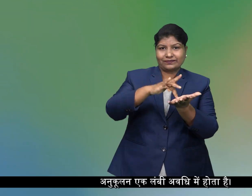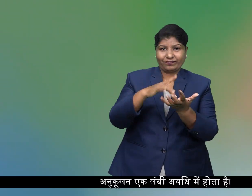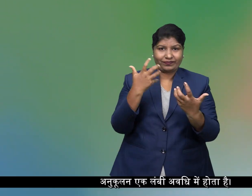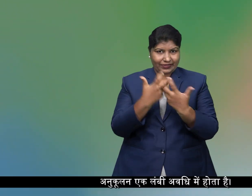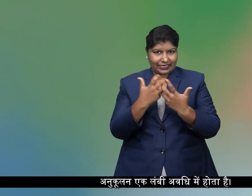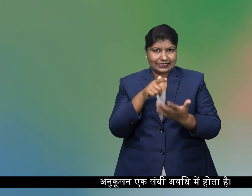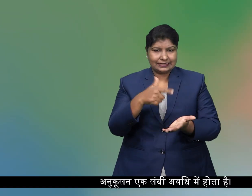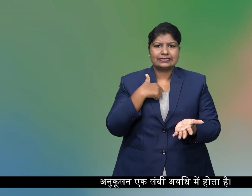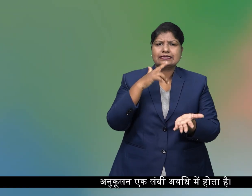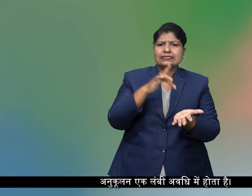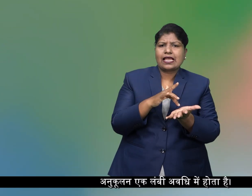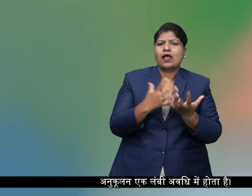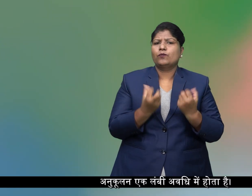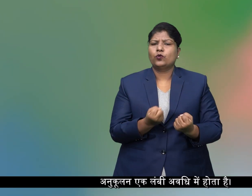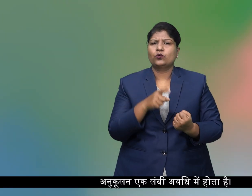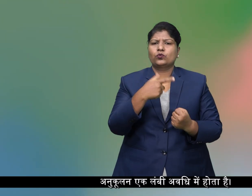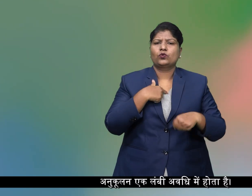अनुकूलन एक लंबी अवधि में होता है।